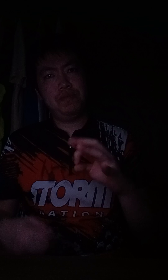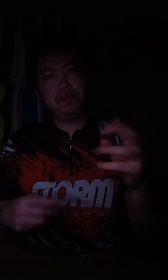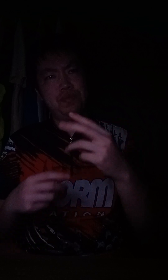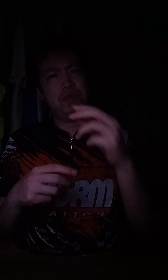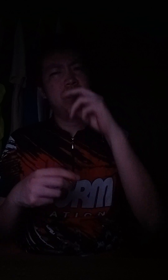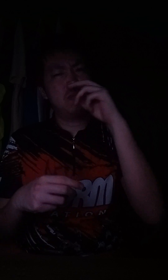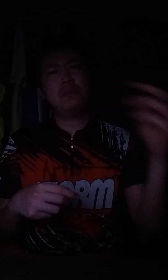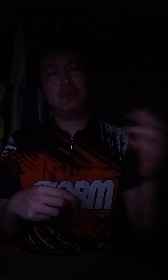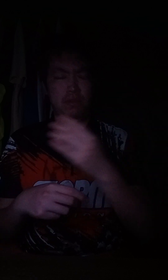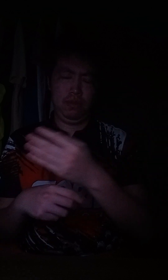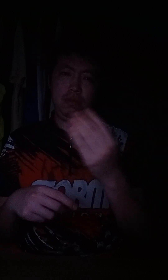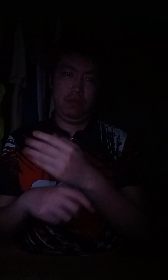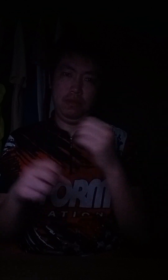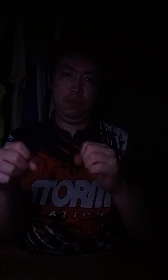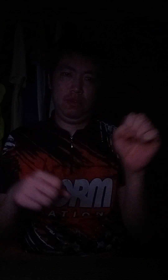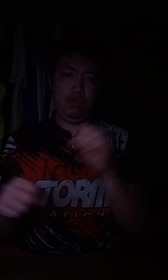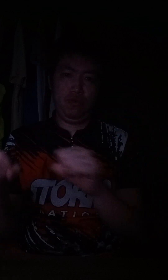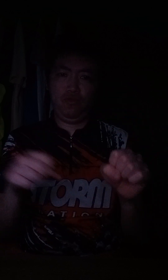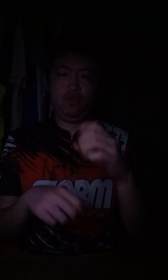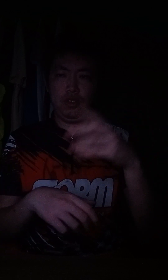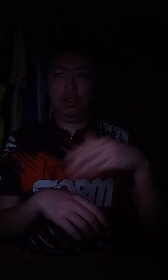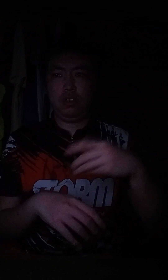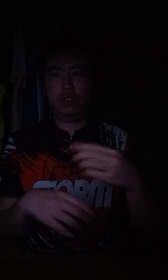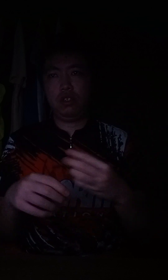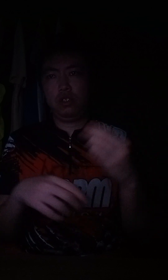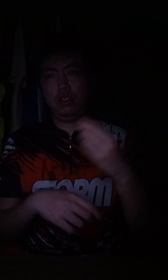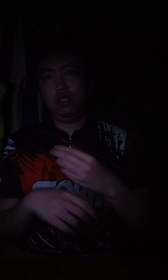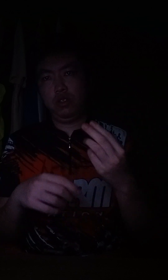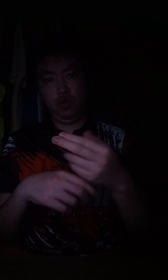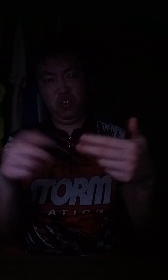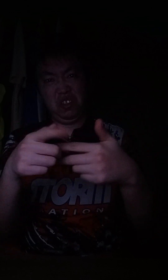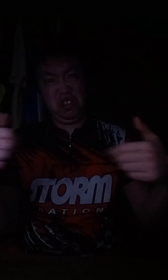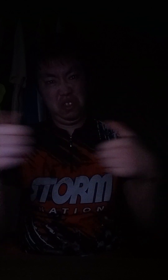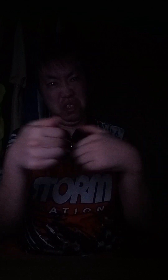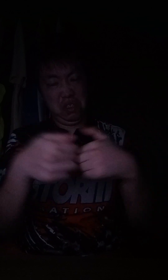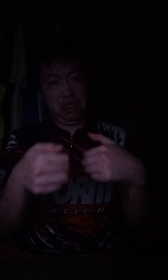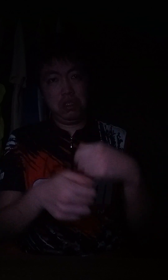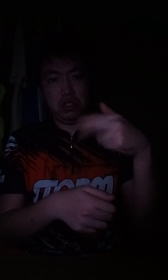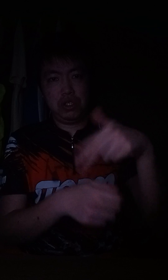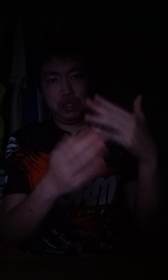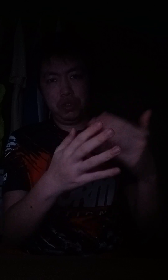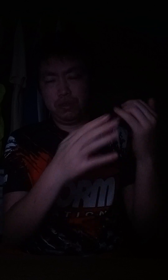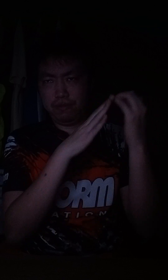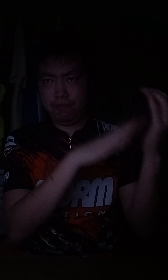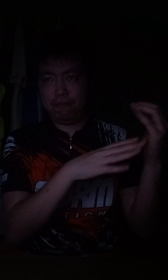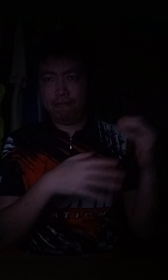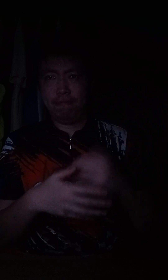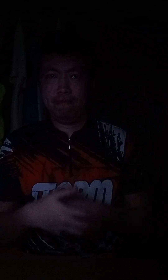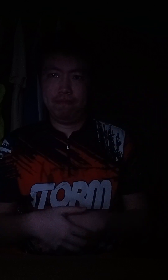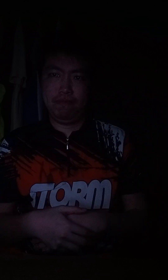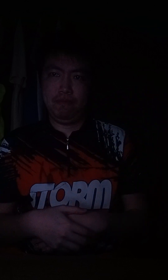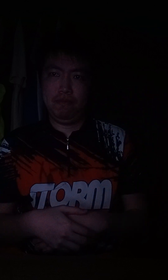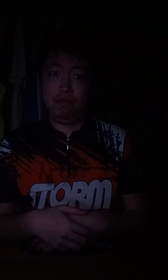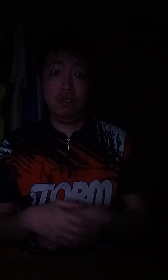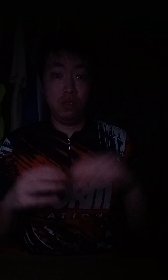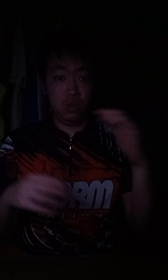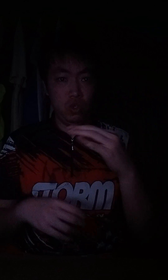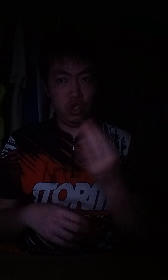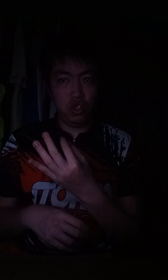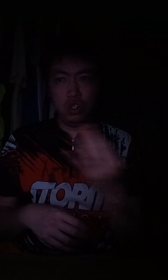않은 상태로 운전을 하다 대전 대덕구의 도로에 세워진 화물차를 들이받아 10명이 다쳤습니다. 경찰은 버스 운전자가 음주